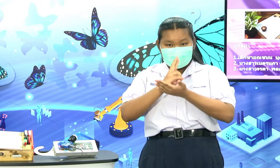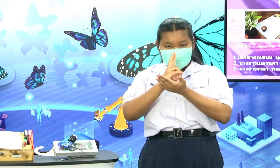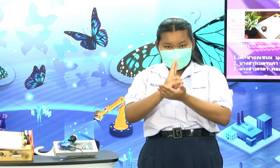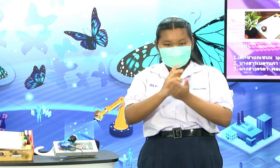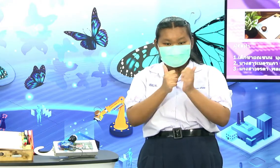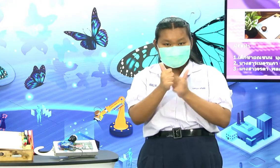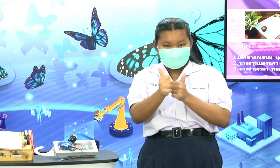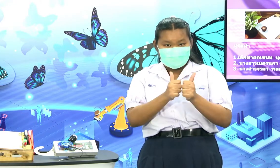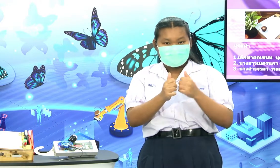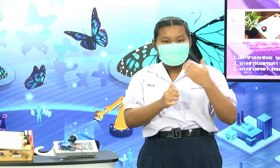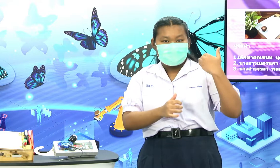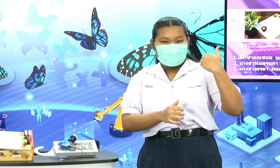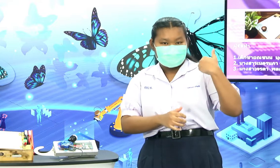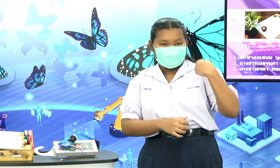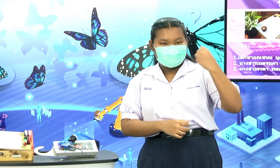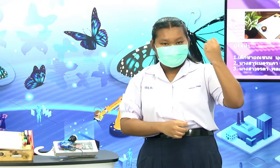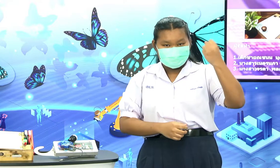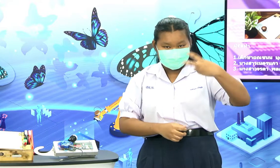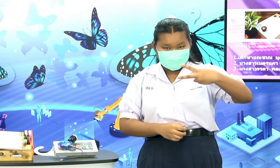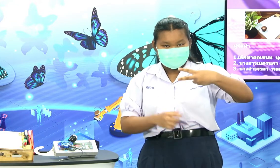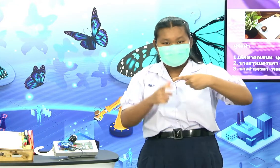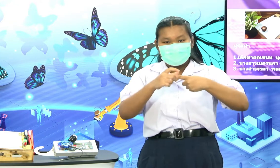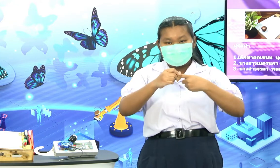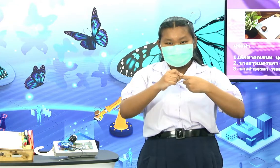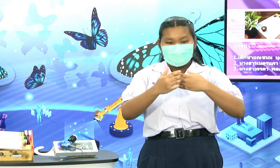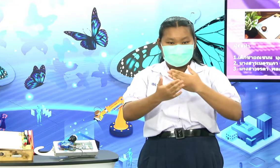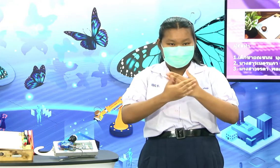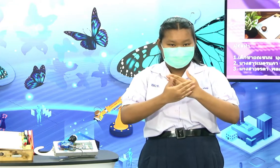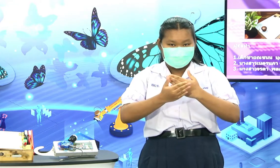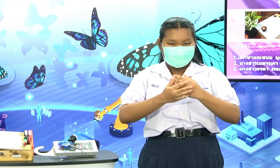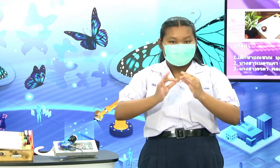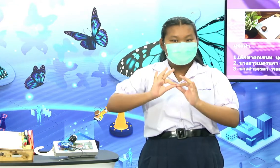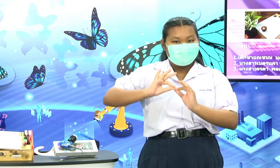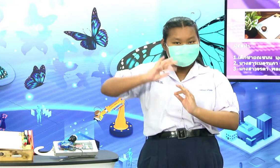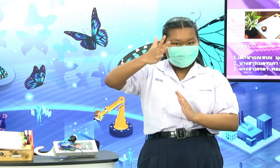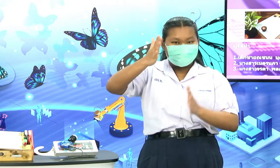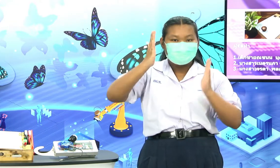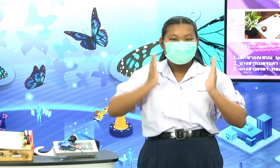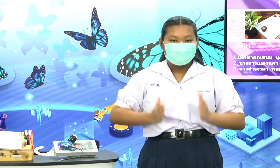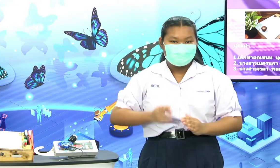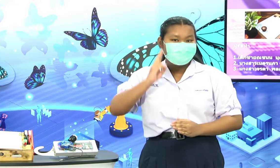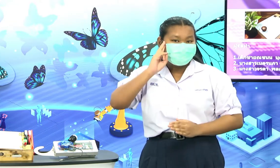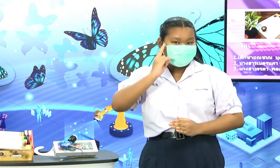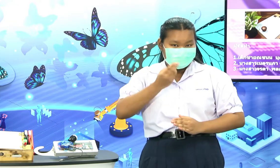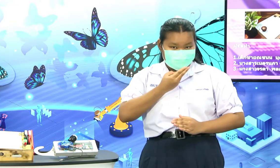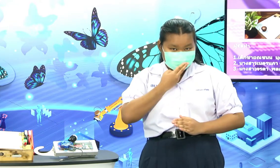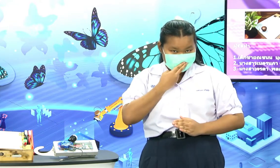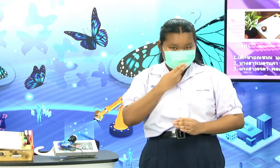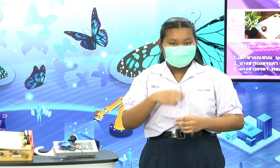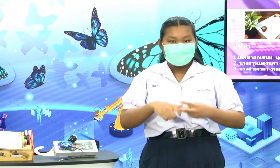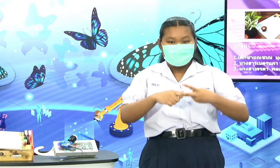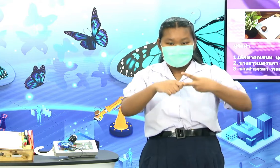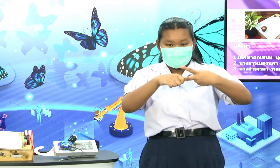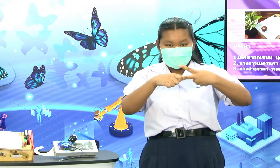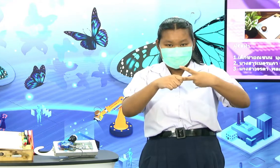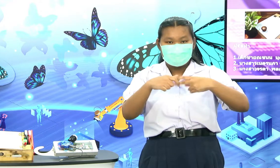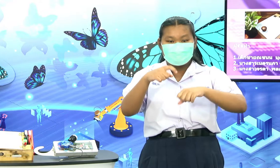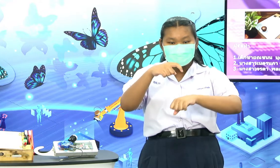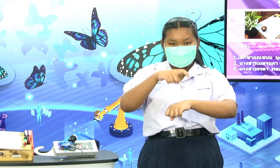พิการจนได้รับรางวัลจากการประกวดแข่งขัน 2โครงงานด้วยกันค่ะโครงงานที่ 1ก็จะเป็นเรื่องของเครื่องเตือนอ่ะที่ภายในบ้านสำหรับคนหู